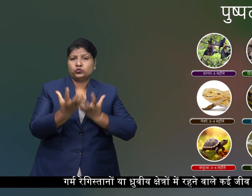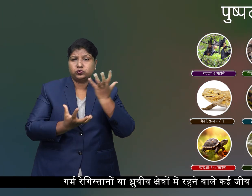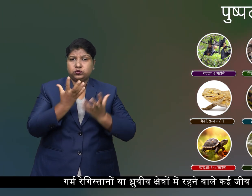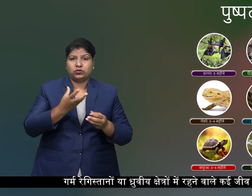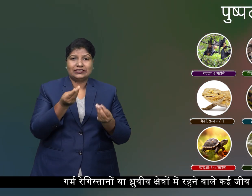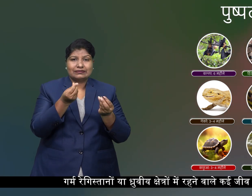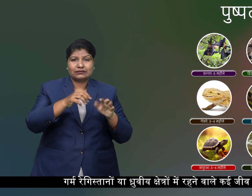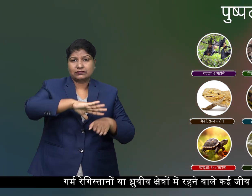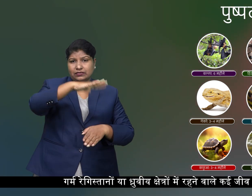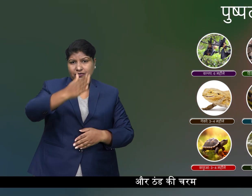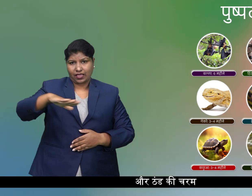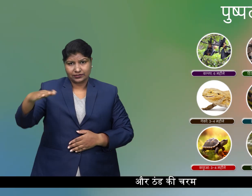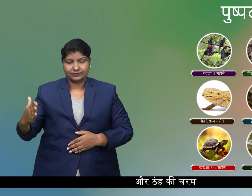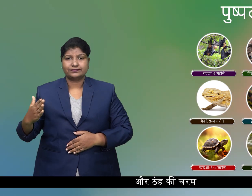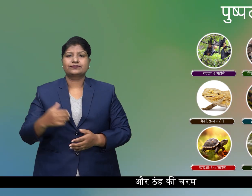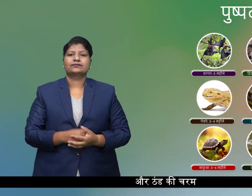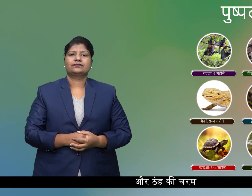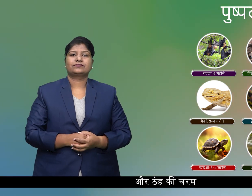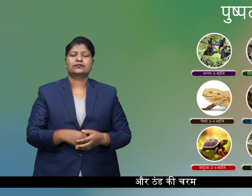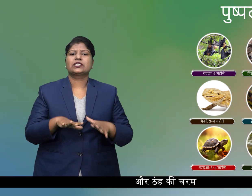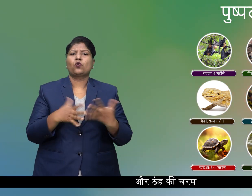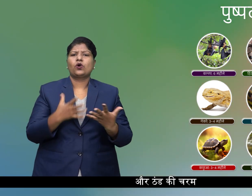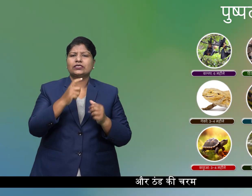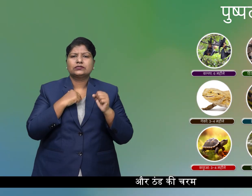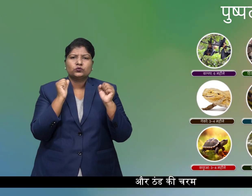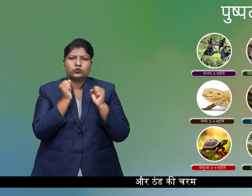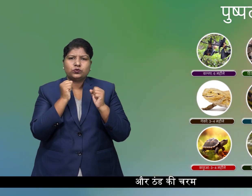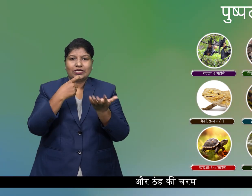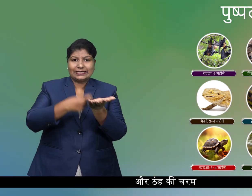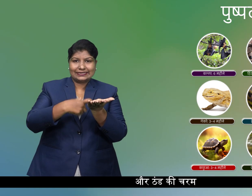जीव गर्मी और ठंड की चरम